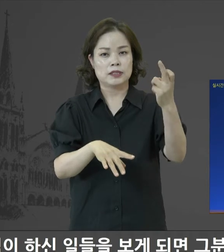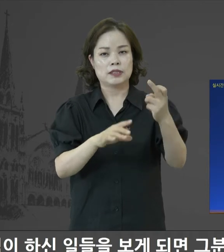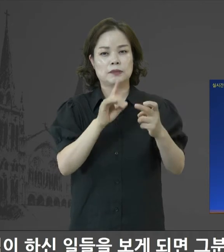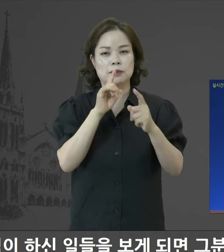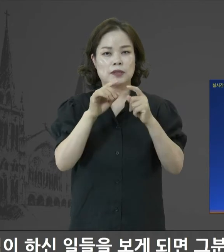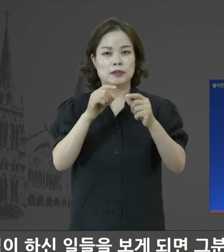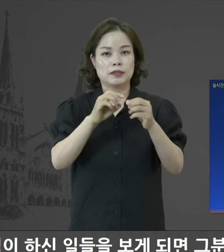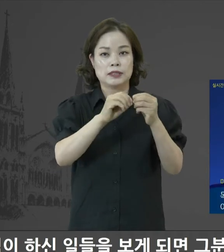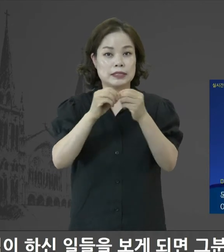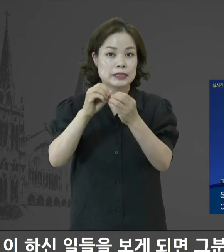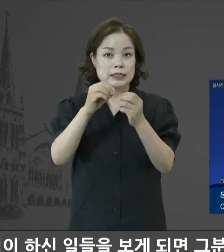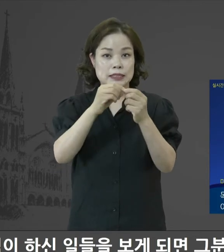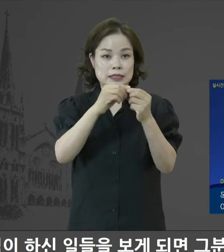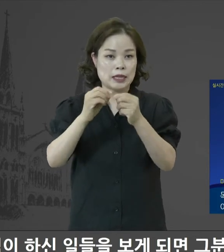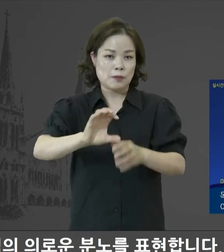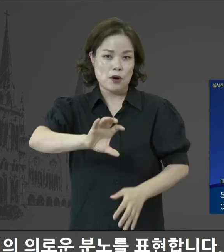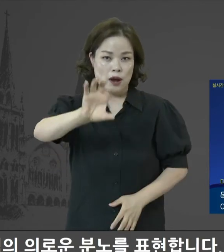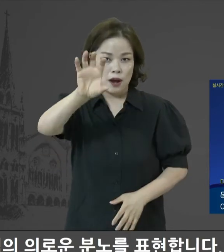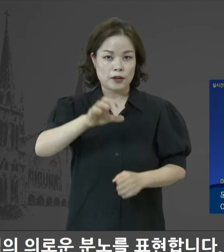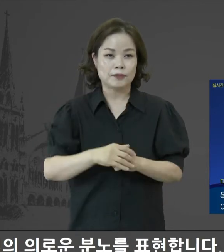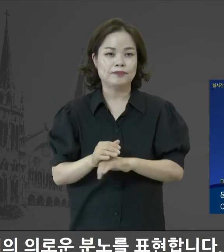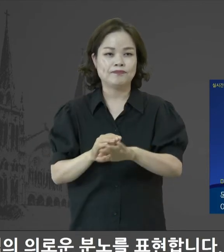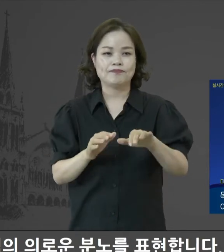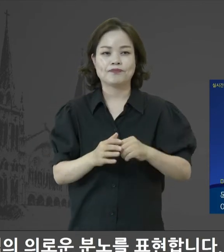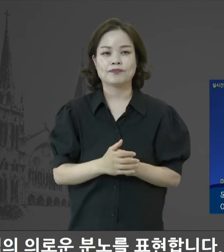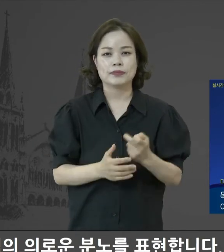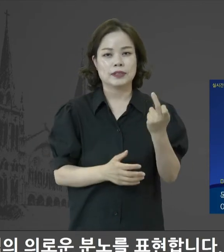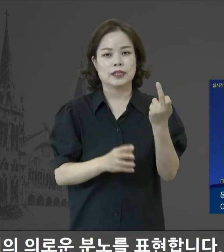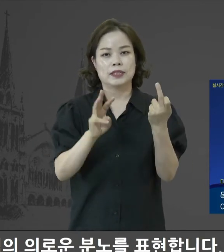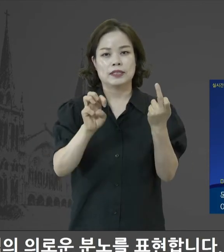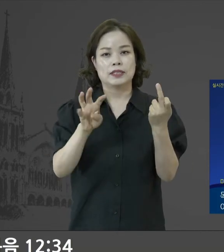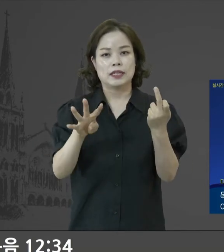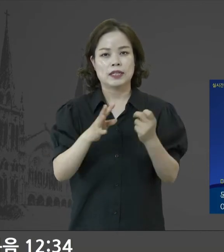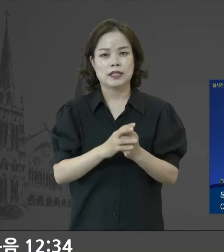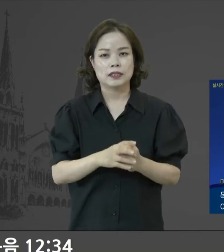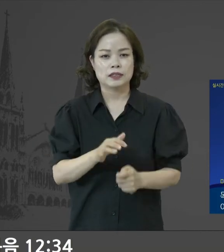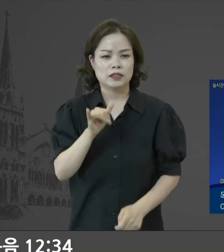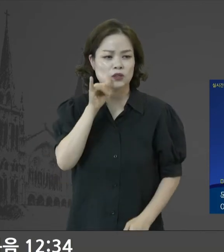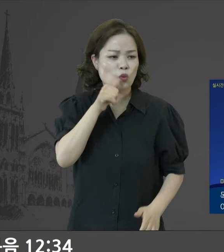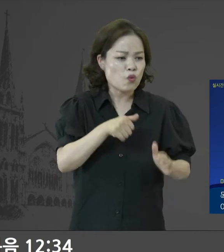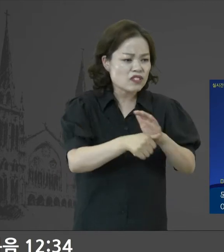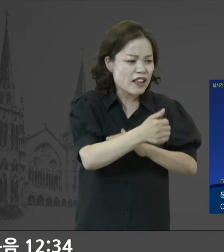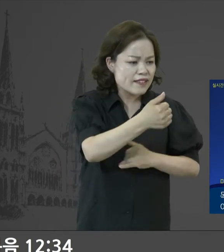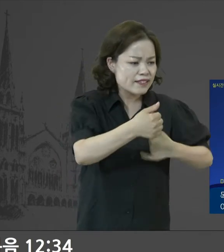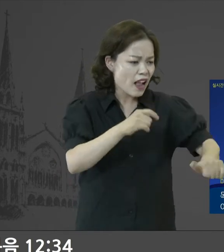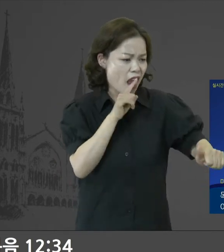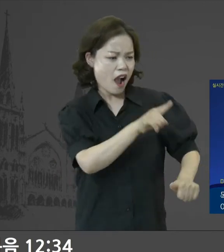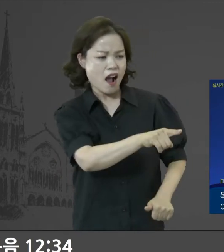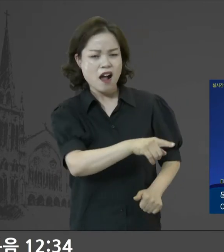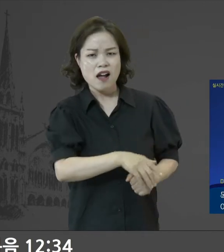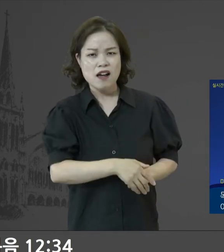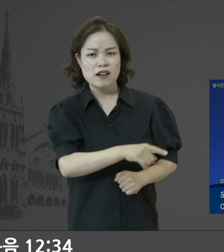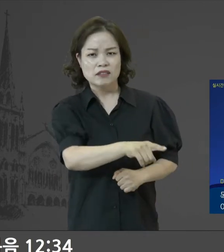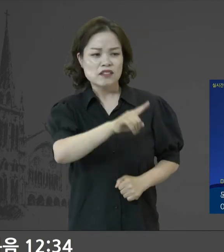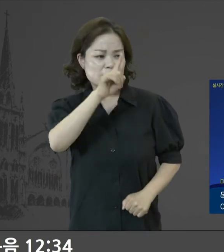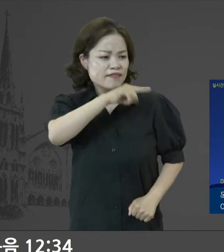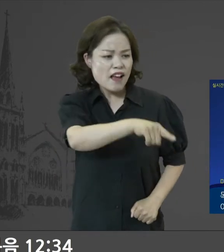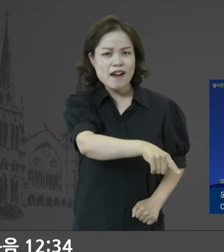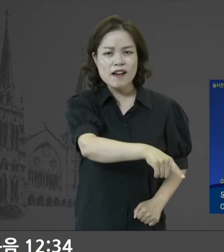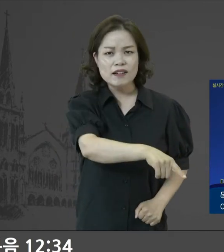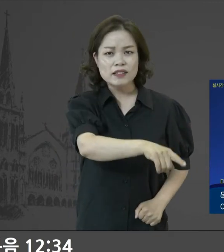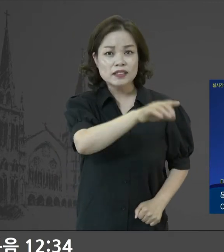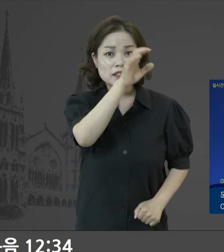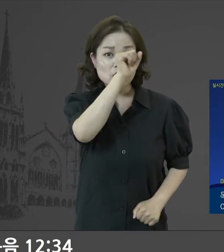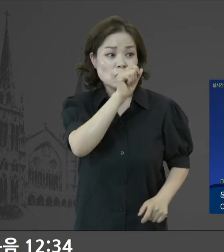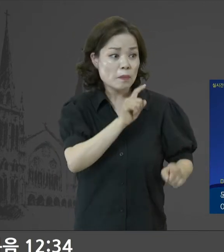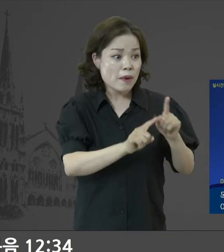말씀 자막으로 보죠. 우리가 알고 있는 말씀이죠. 독사의 자식들아, 너희는 악하니 어떻게